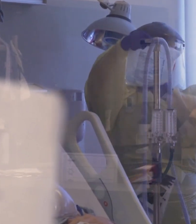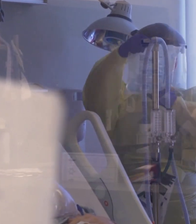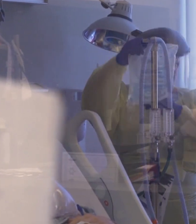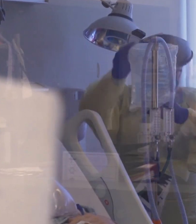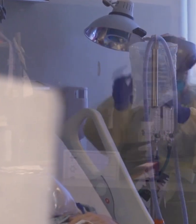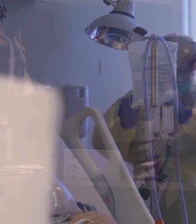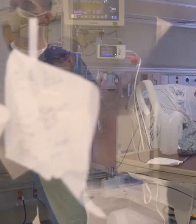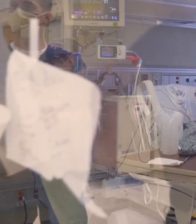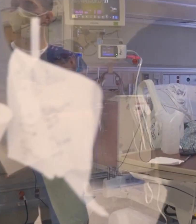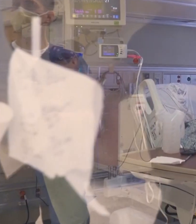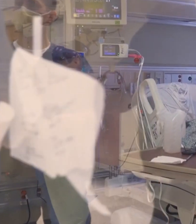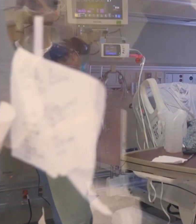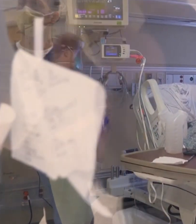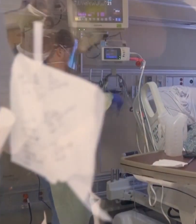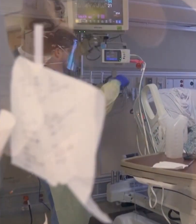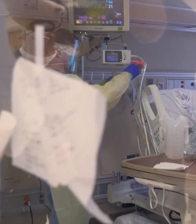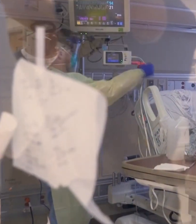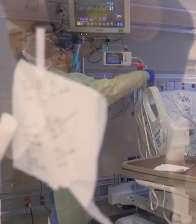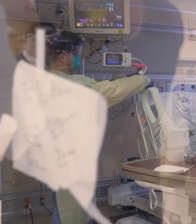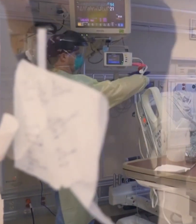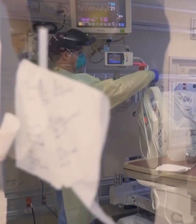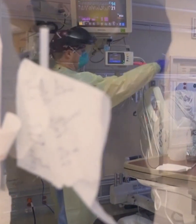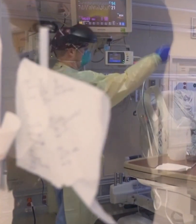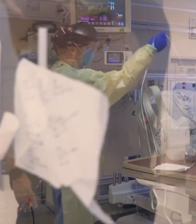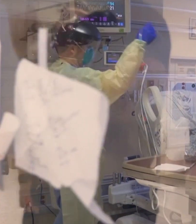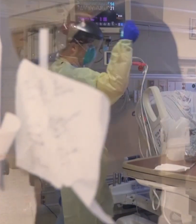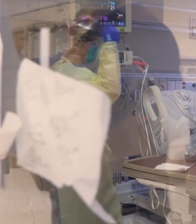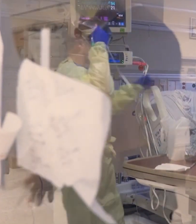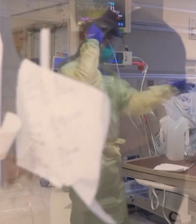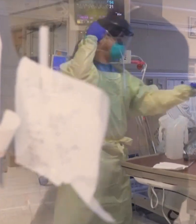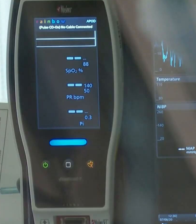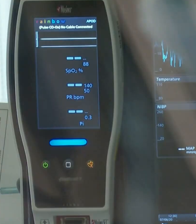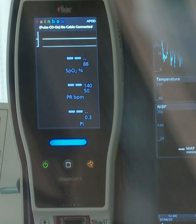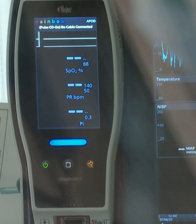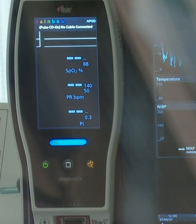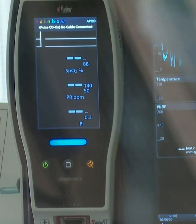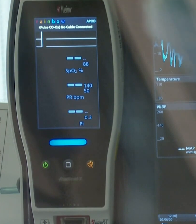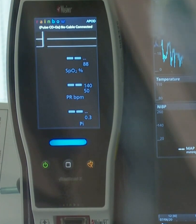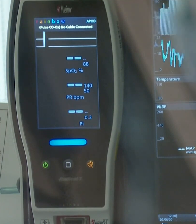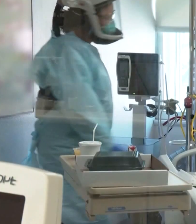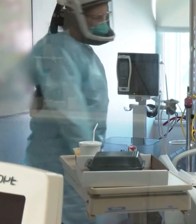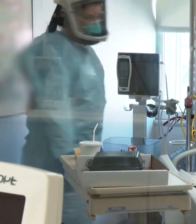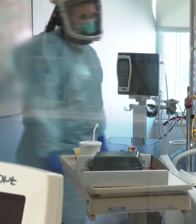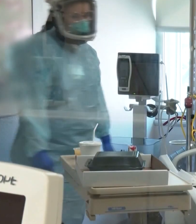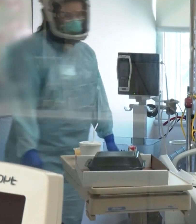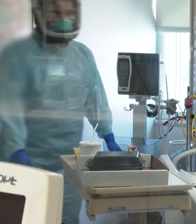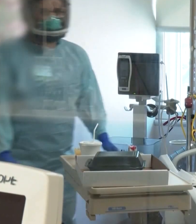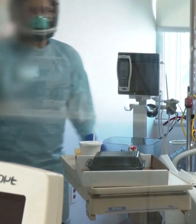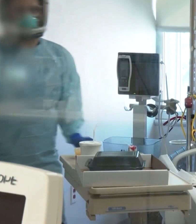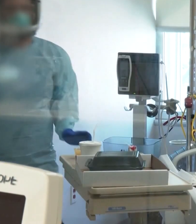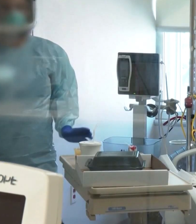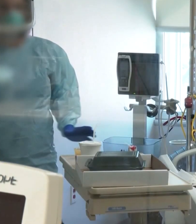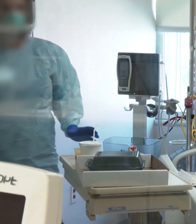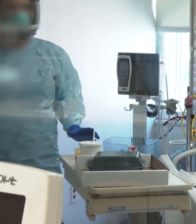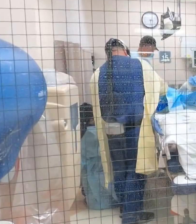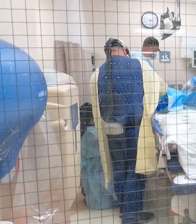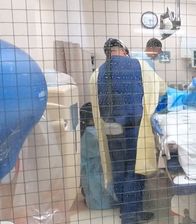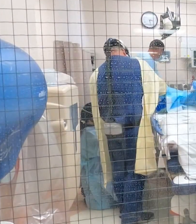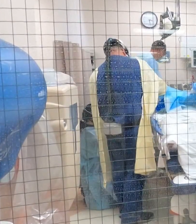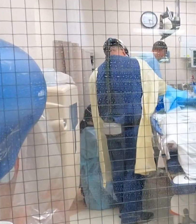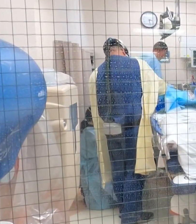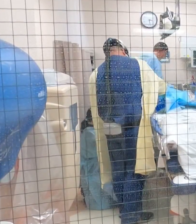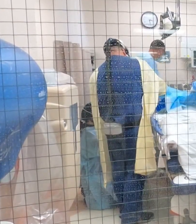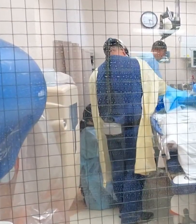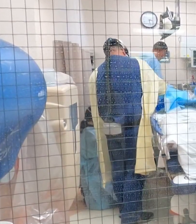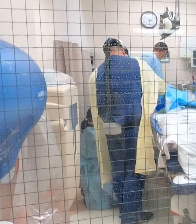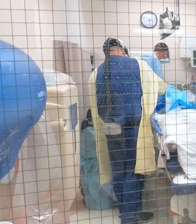Actualmente hay 750 personas hospitalizadas por COVID, lo que equivale a un 55% de ocupación hospitalaria.